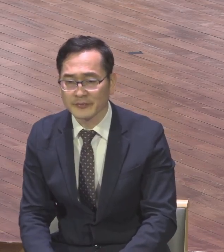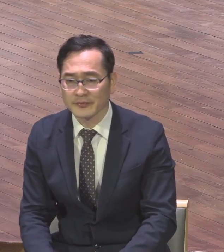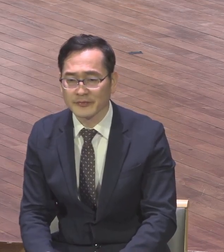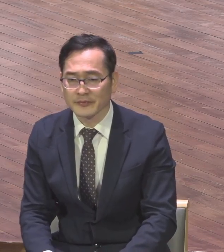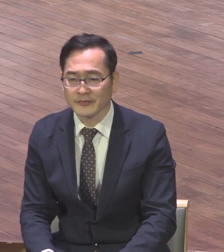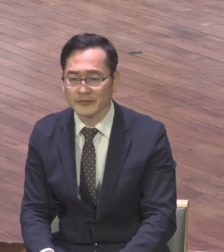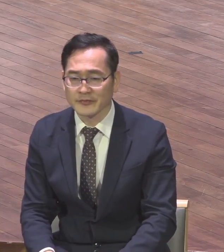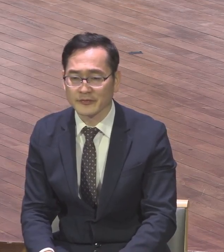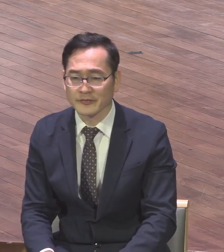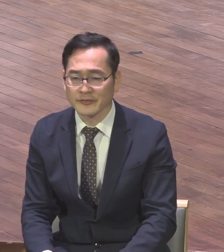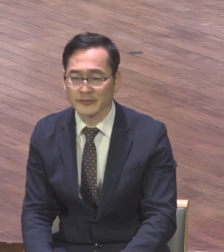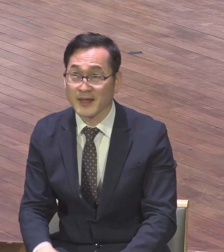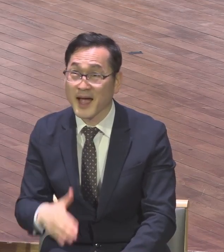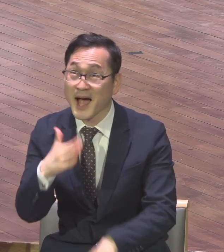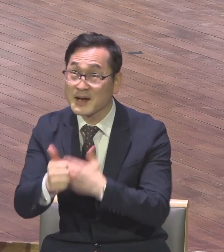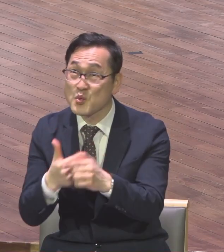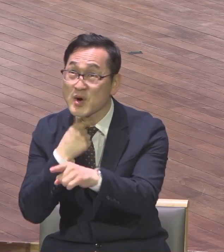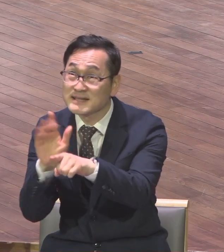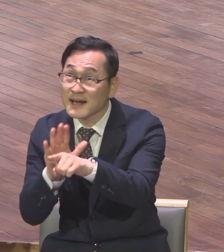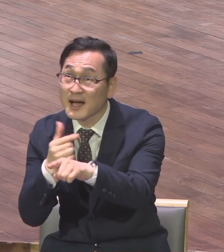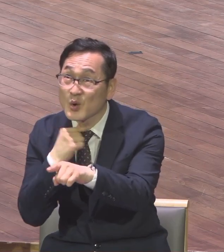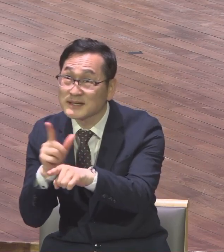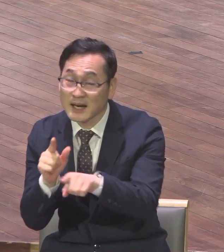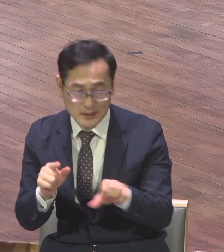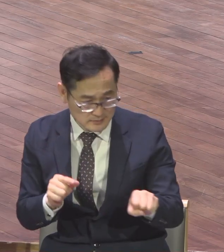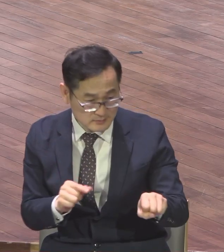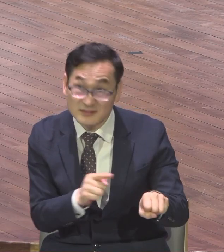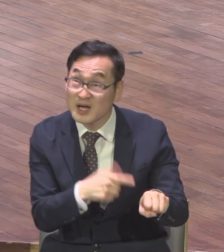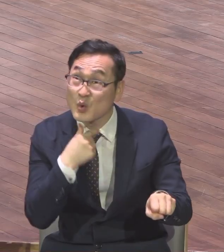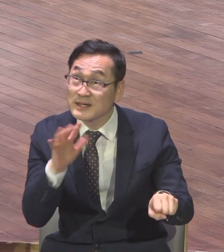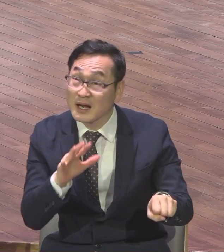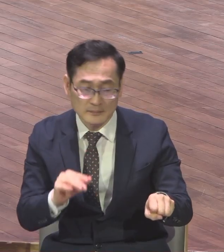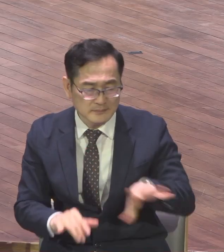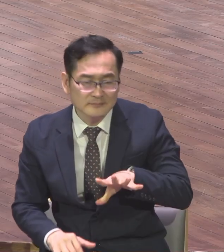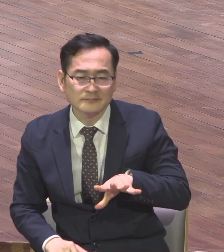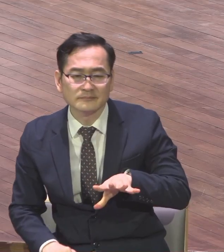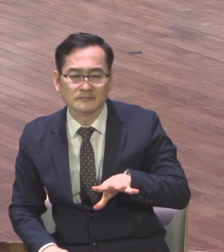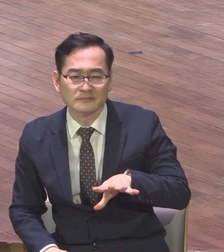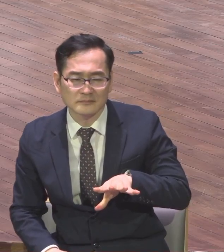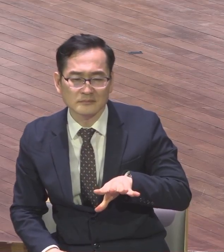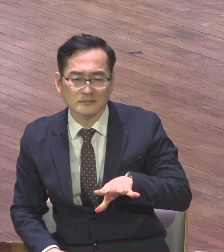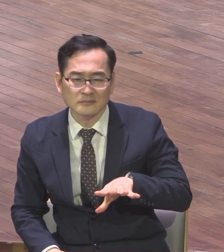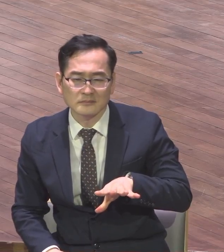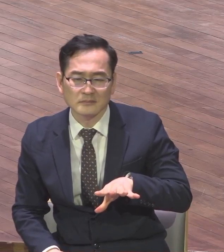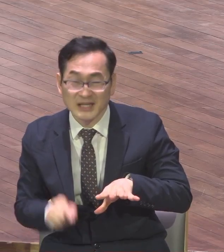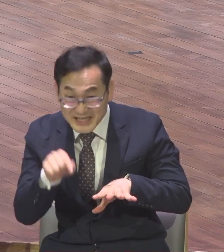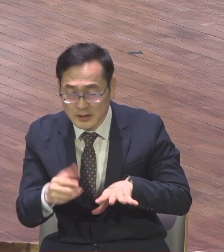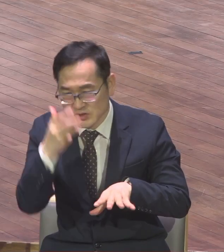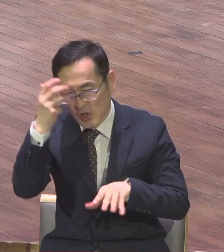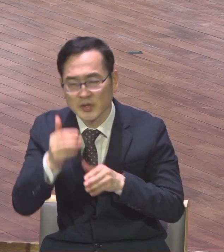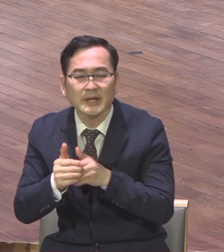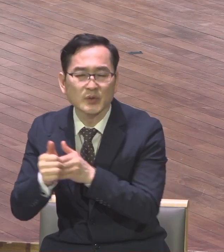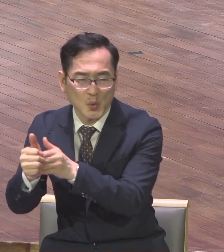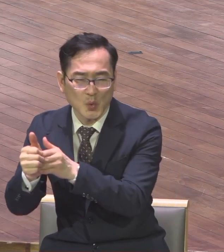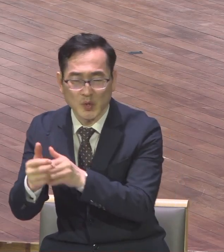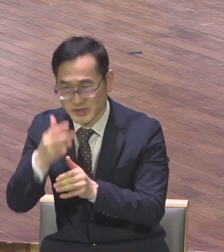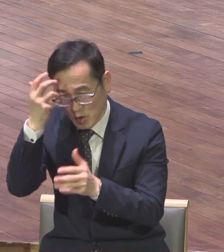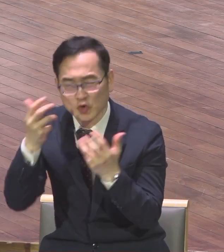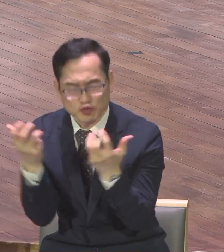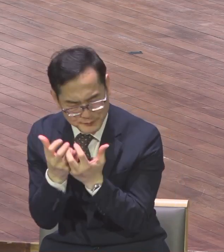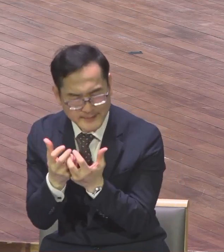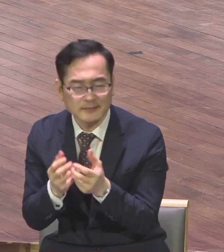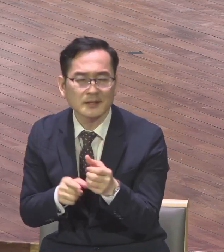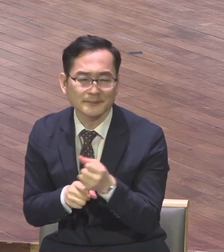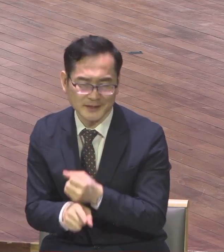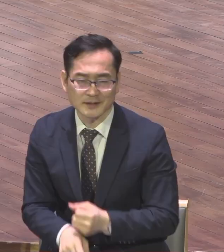것은 과감하게 버리자 결단하시기 바랍니다. 그것이 성령 인도고 그것이 성령 충만의